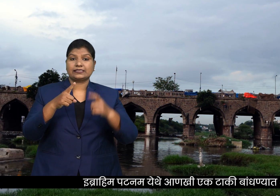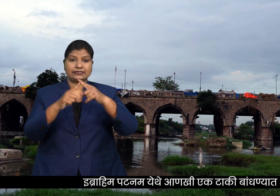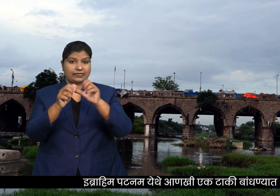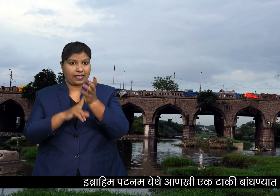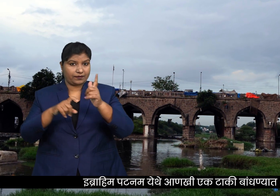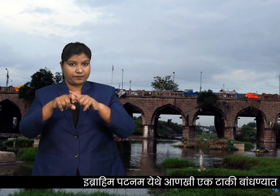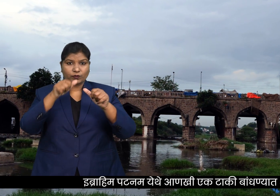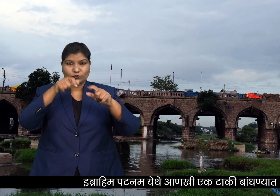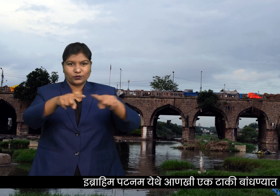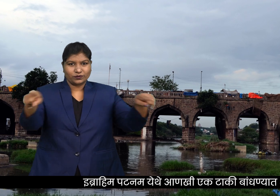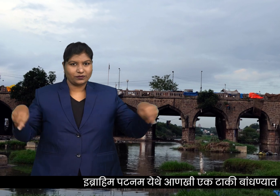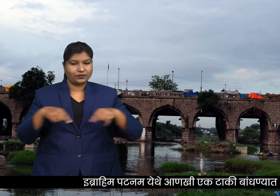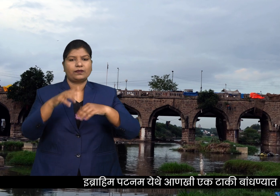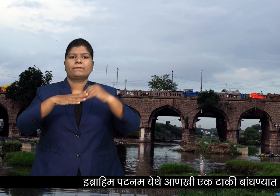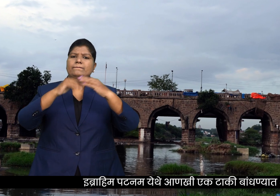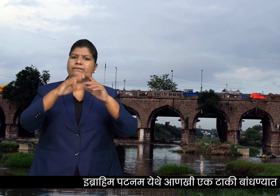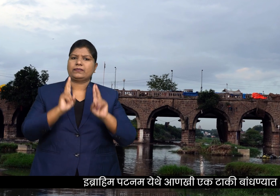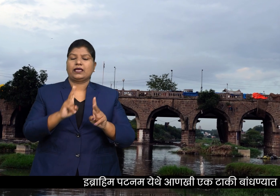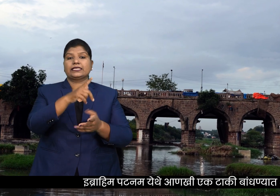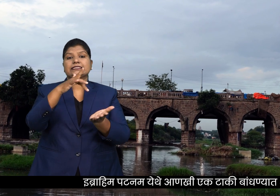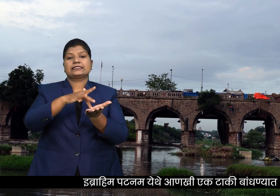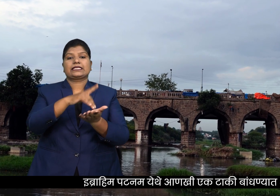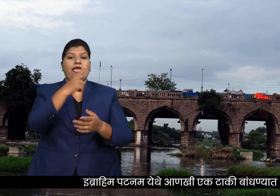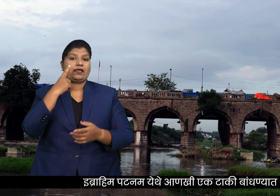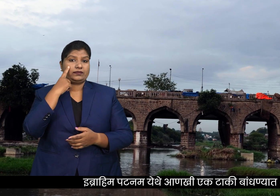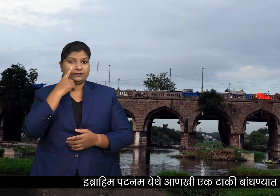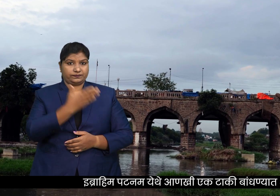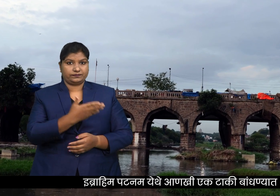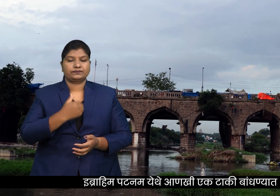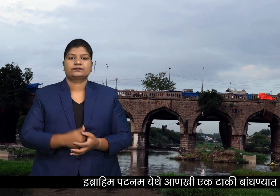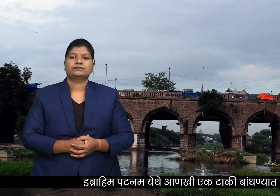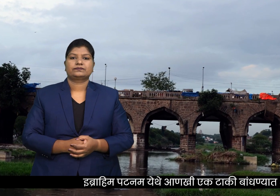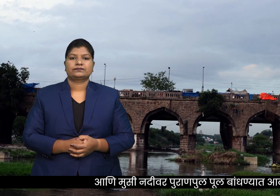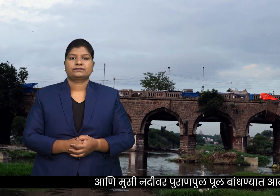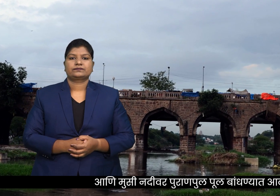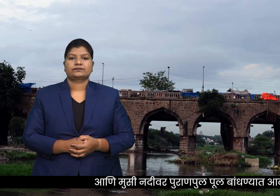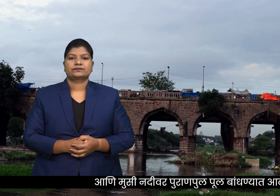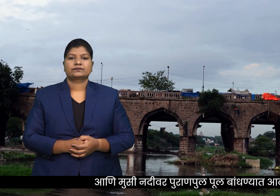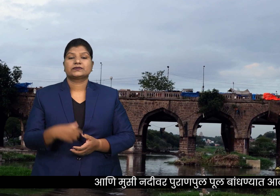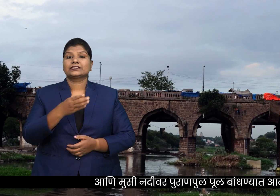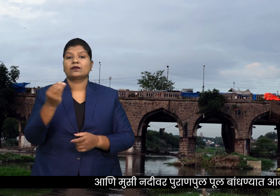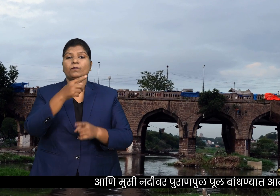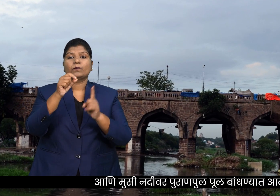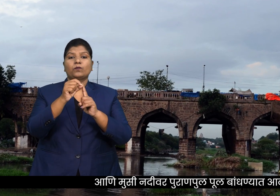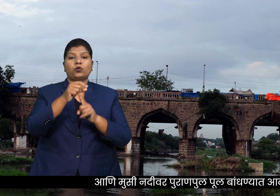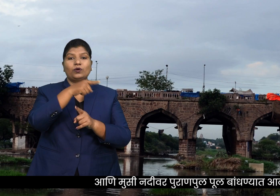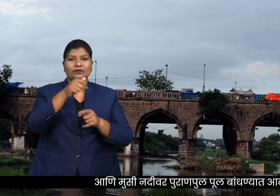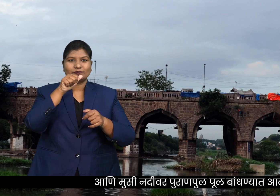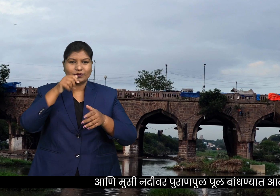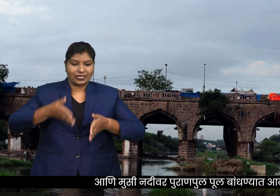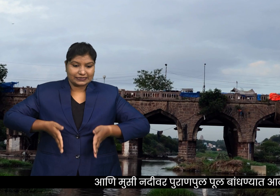इब्राहीमपट्टणम येथे आणखी एक टाकी बांधण्यात आली आणि मुसी